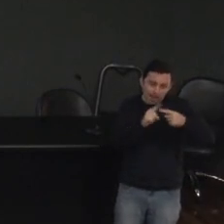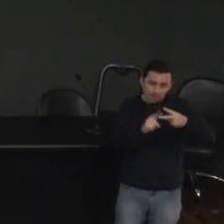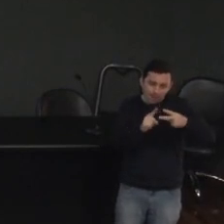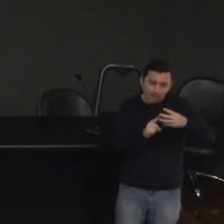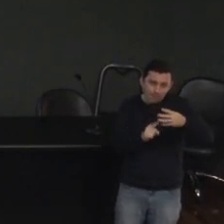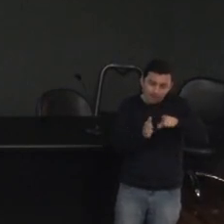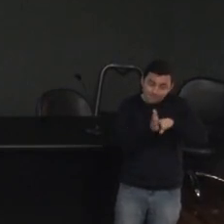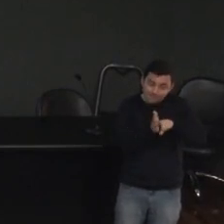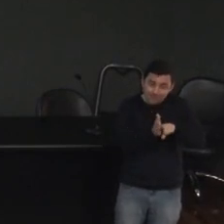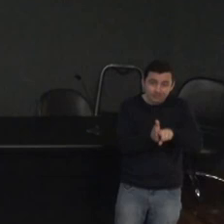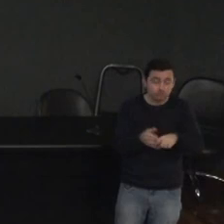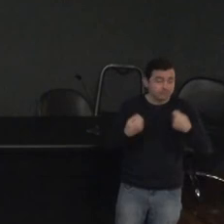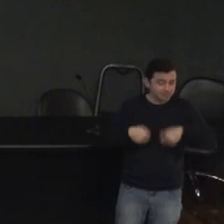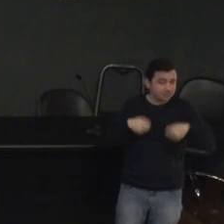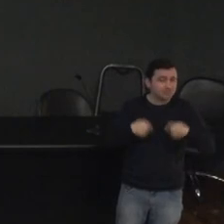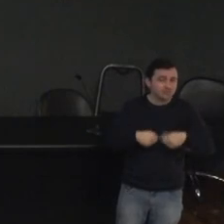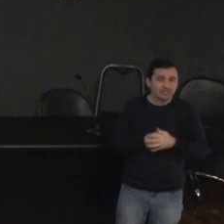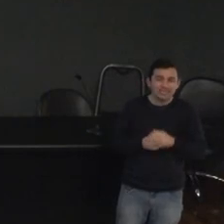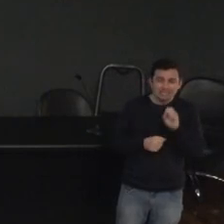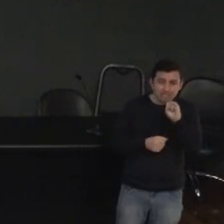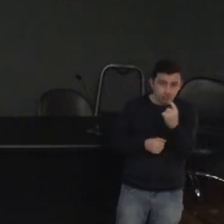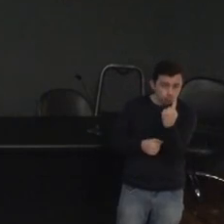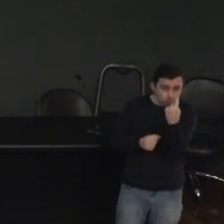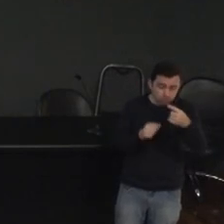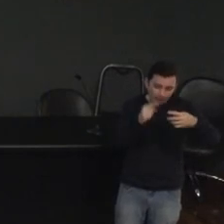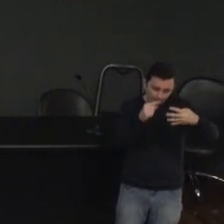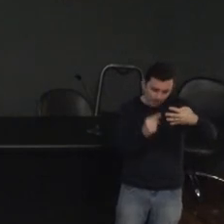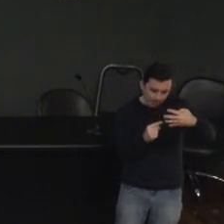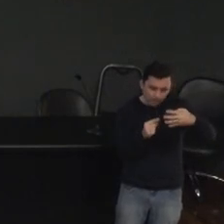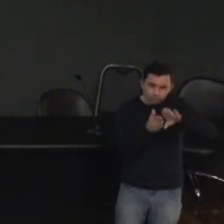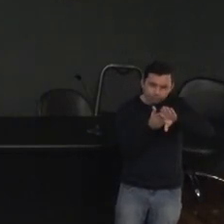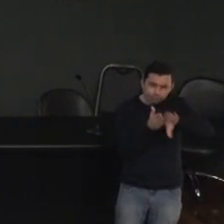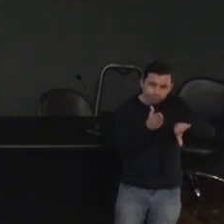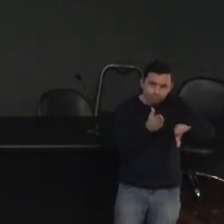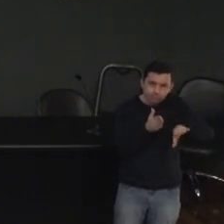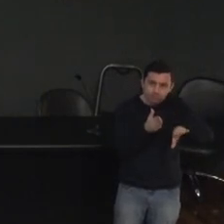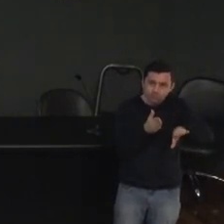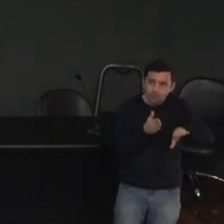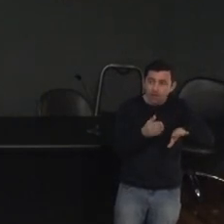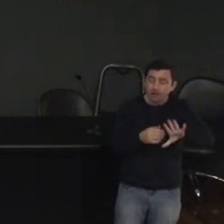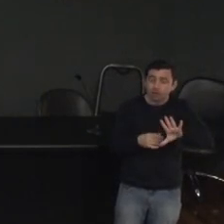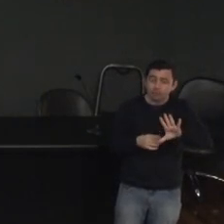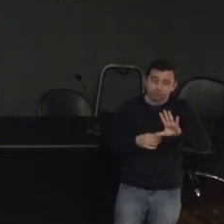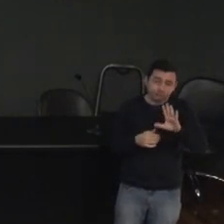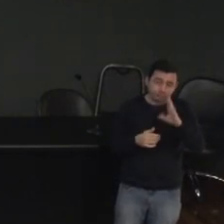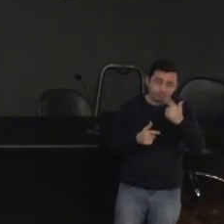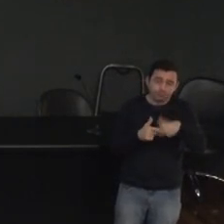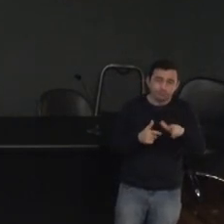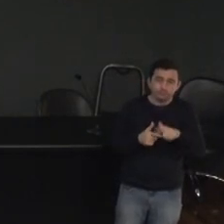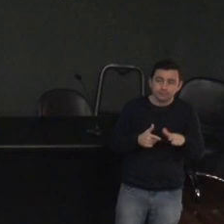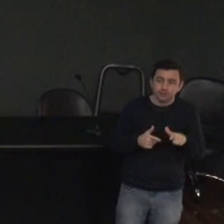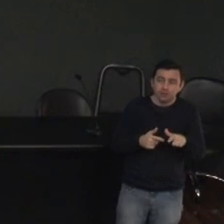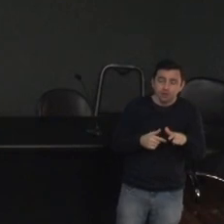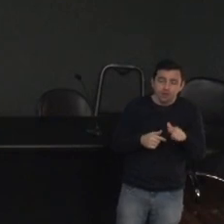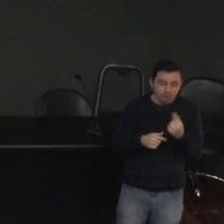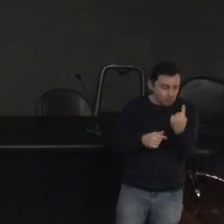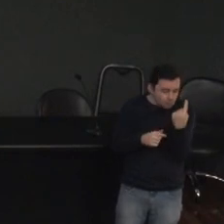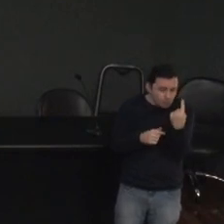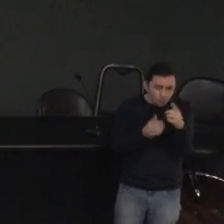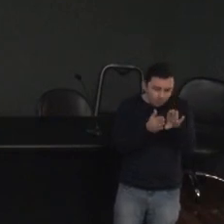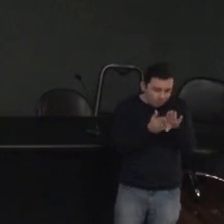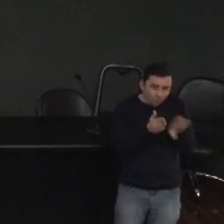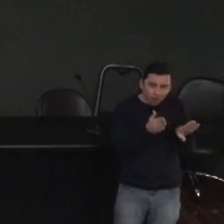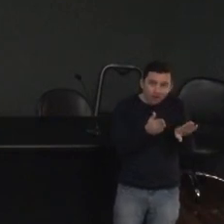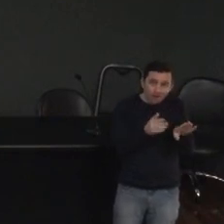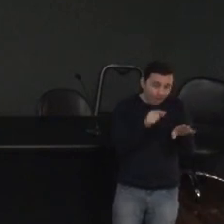verificação porque se eu deixar um de fora ali de morfezista não existe não existe é aquele que você deixou de Fora que vai dar